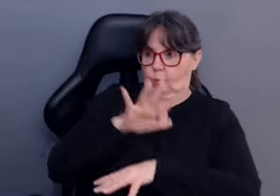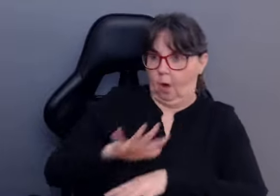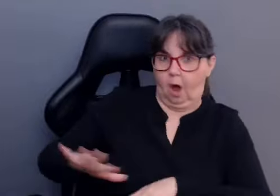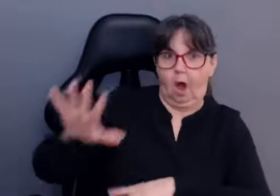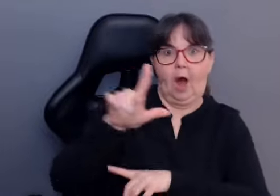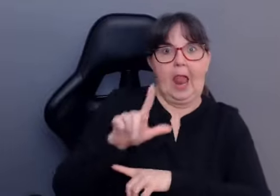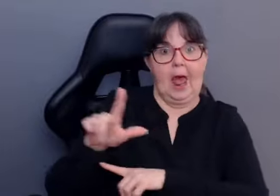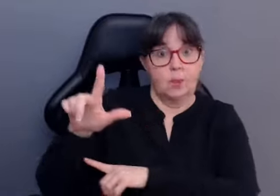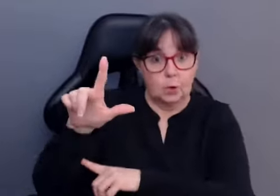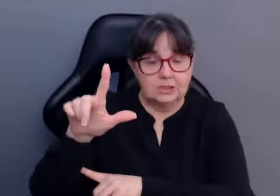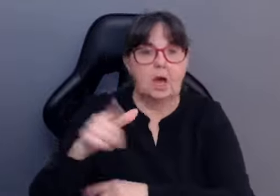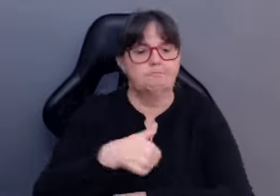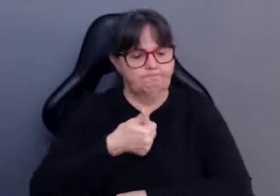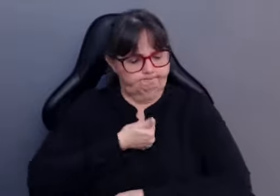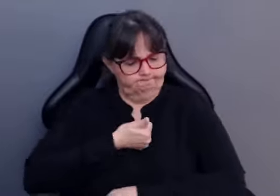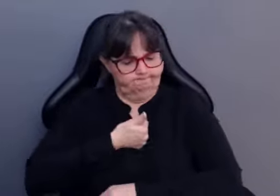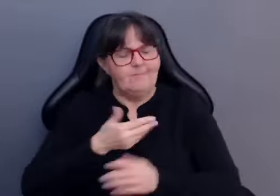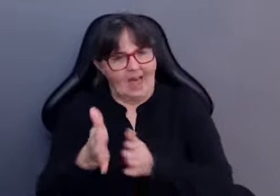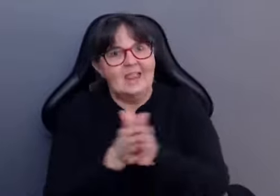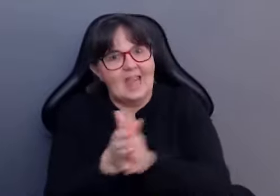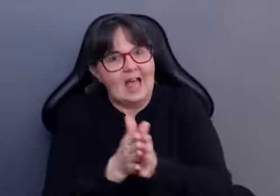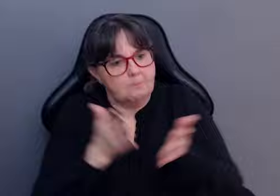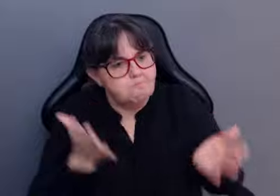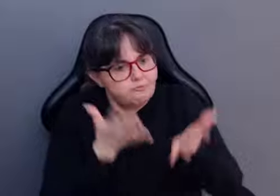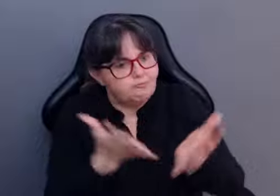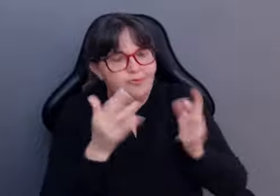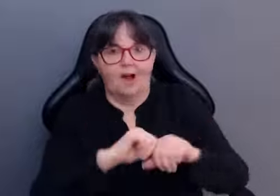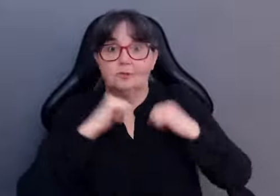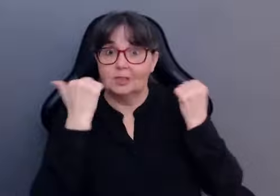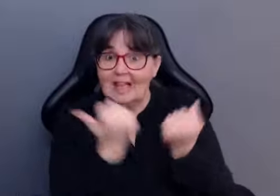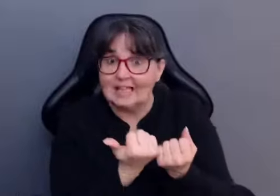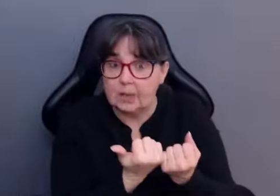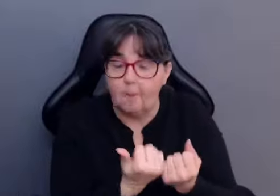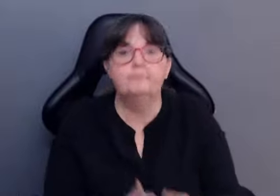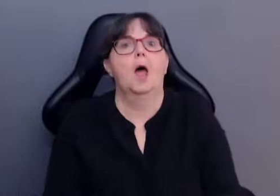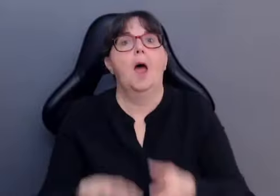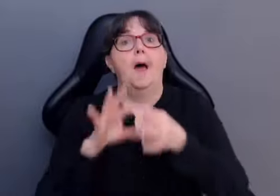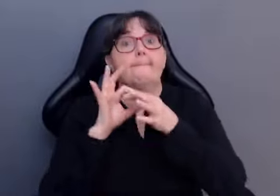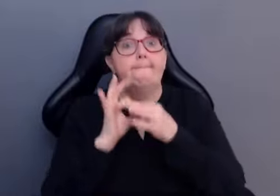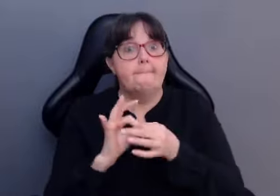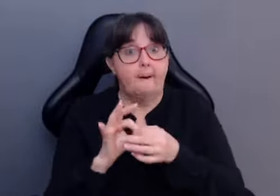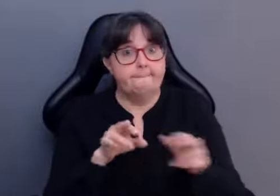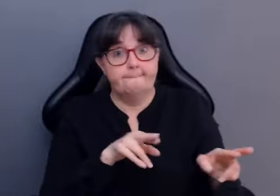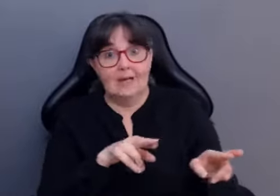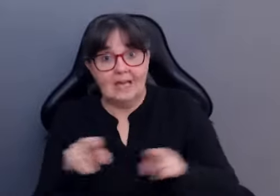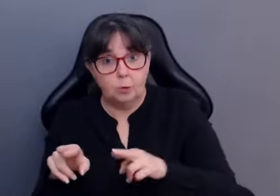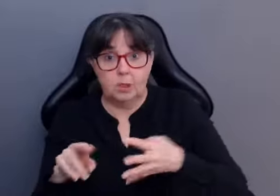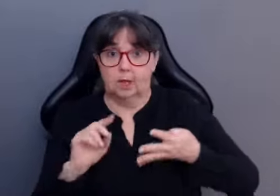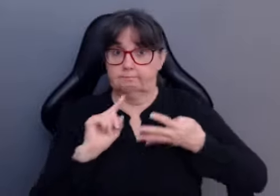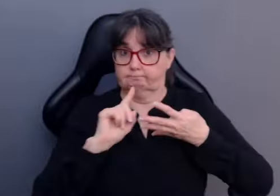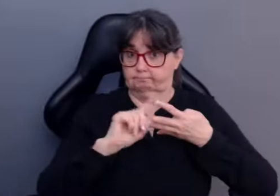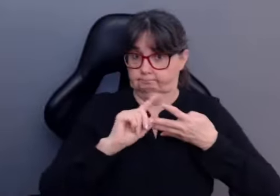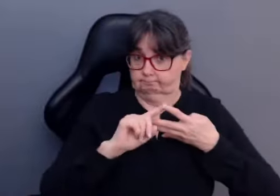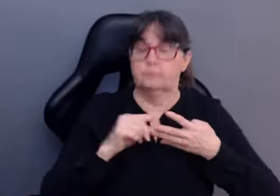à promouvoir les buts de l'association. Les membres réguliers ont droit de parole et de